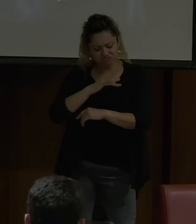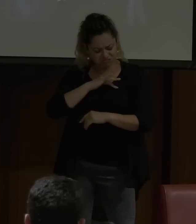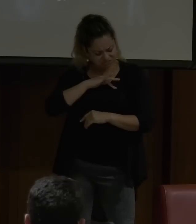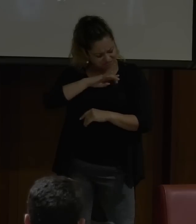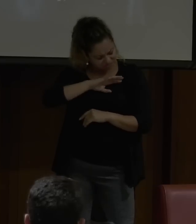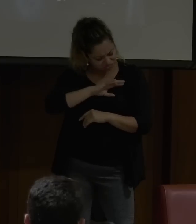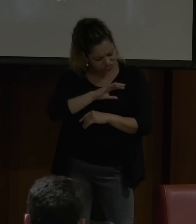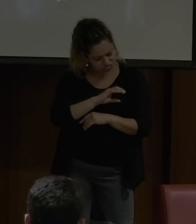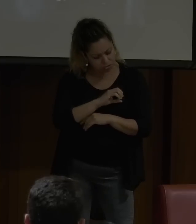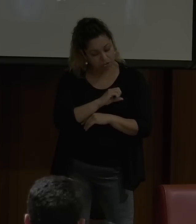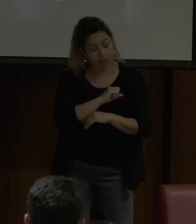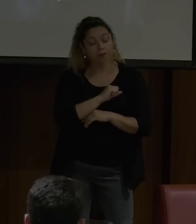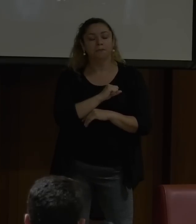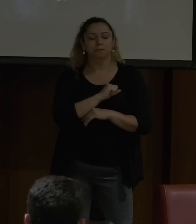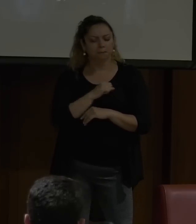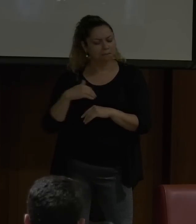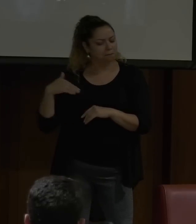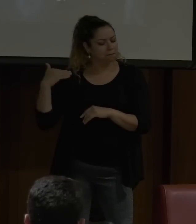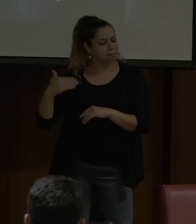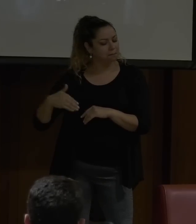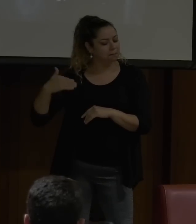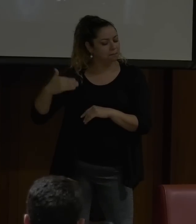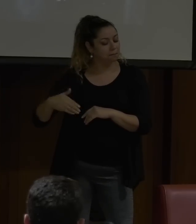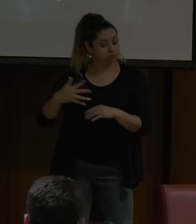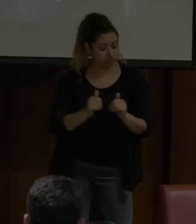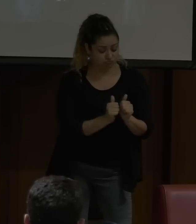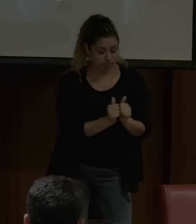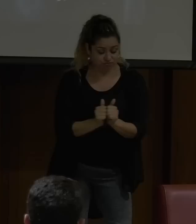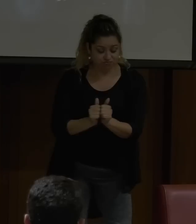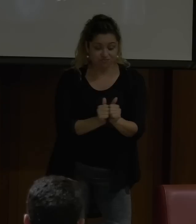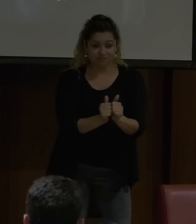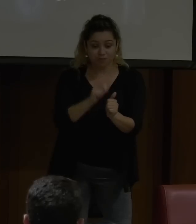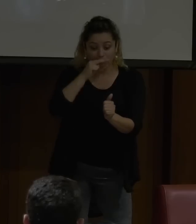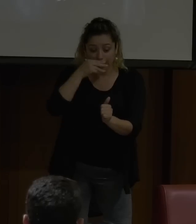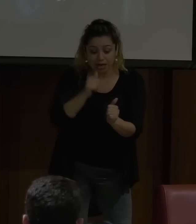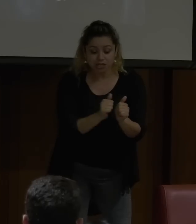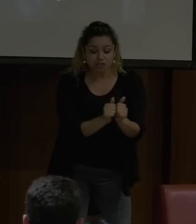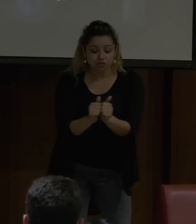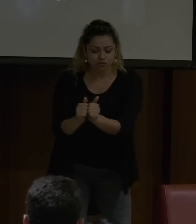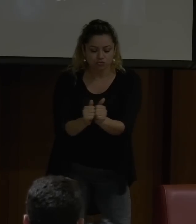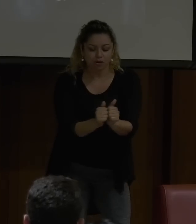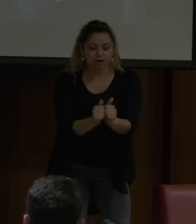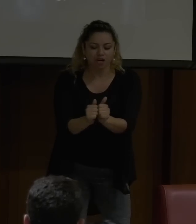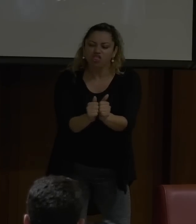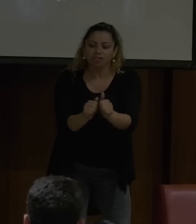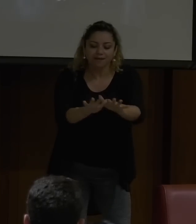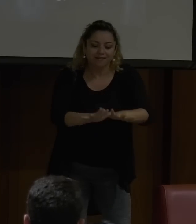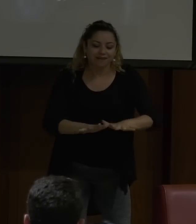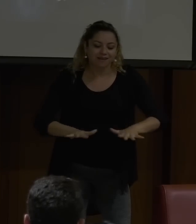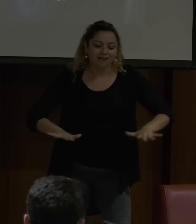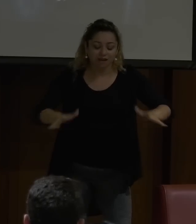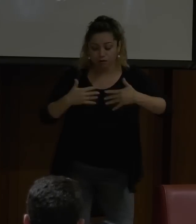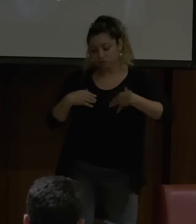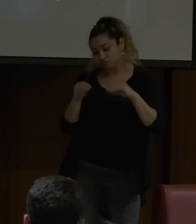pena. Después llevaron al niño a la tierra de los pajales, donde lo criaron